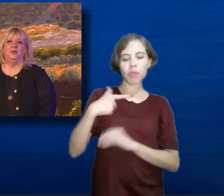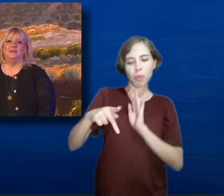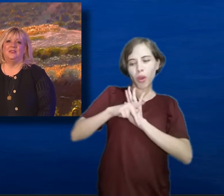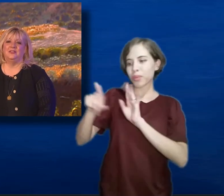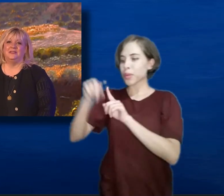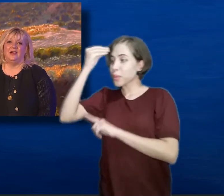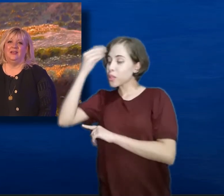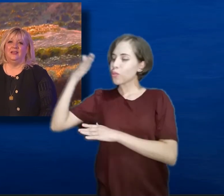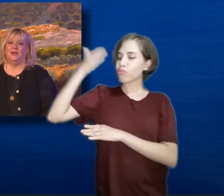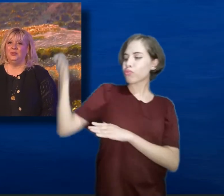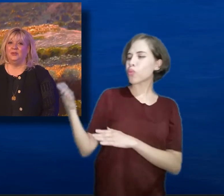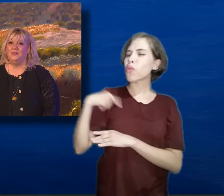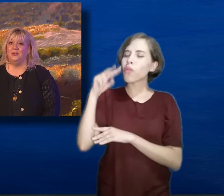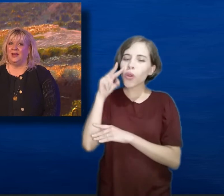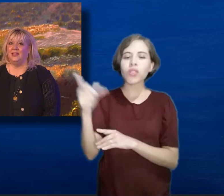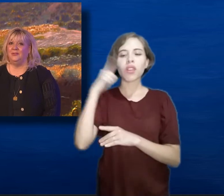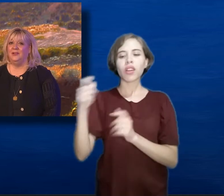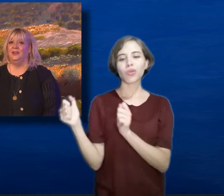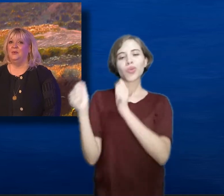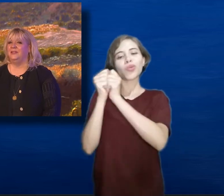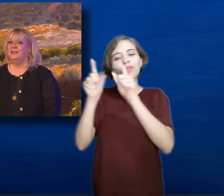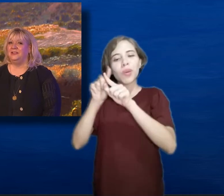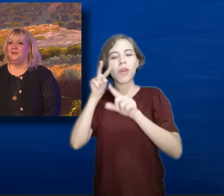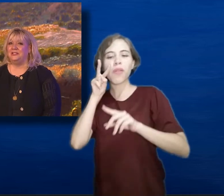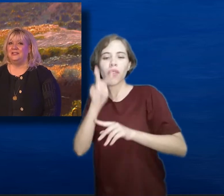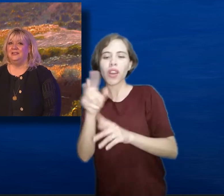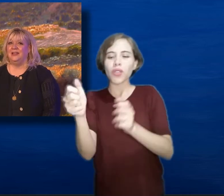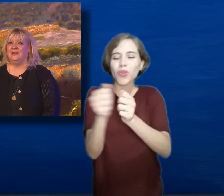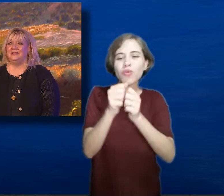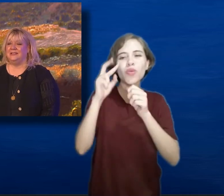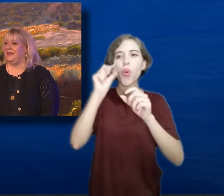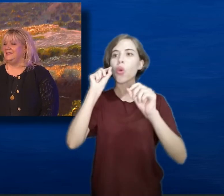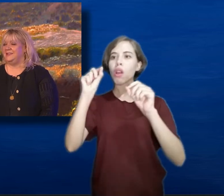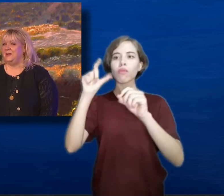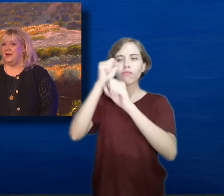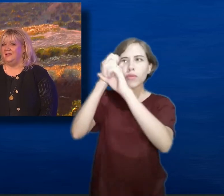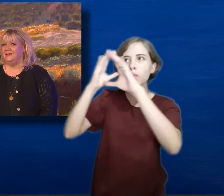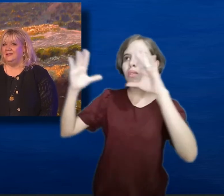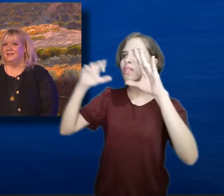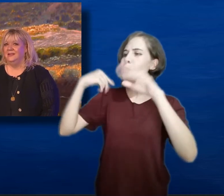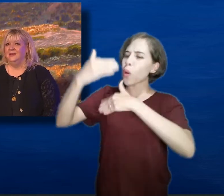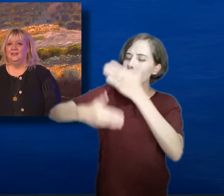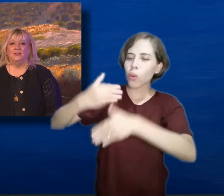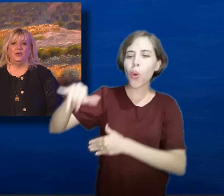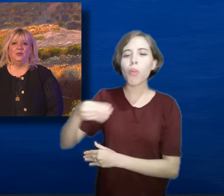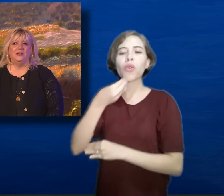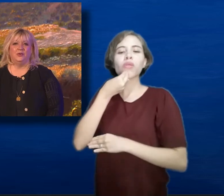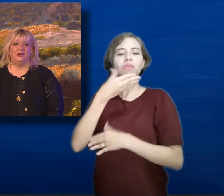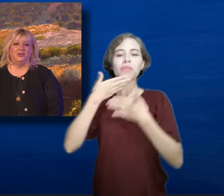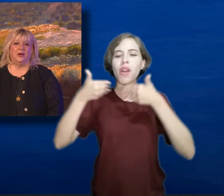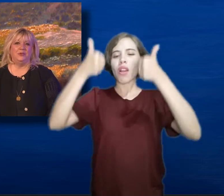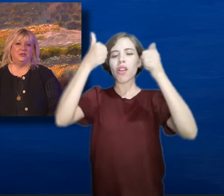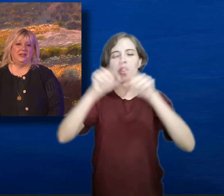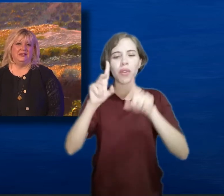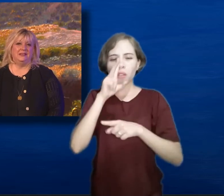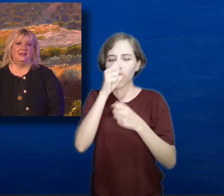Que o conhecimento de quem vocês realmente são e de quem está ao seu lado os ajude a viver a vida com uma visão clara e um equilíbrio